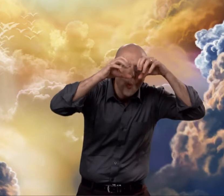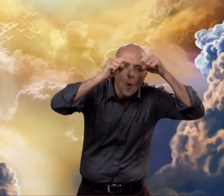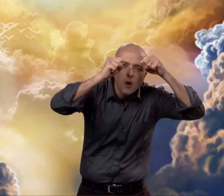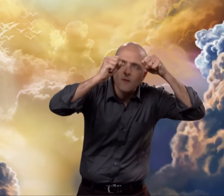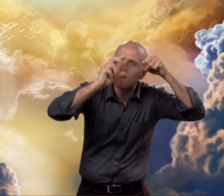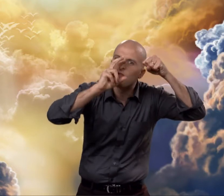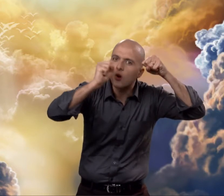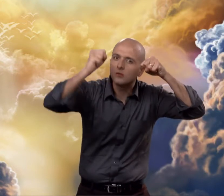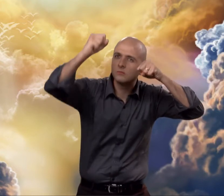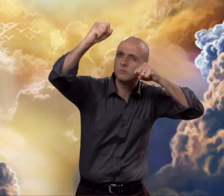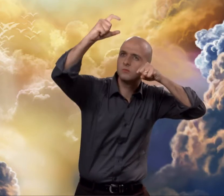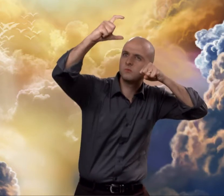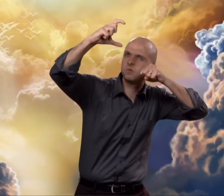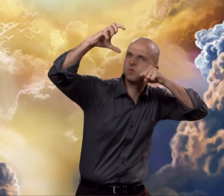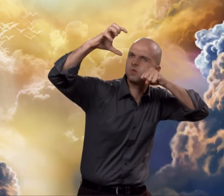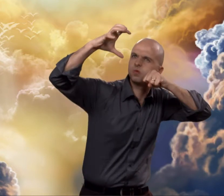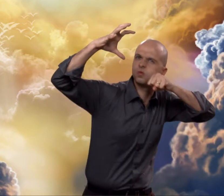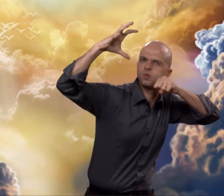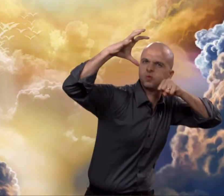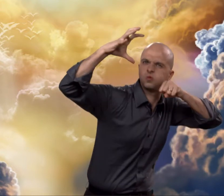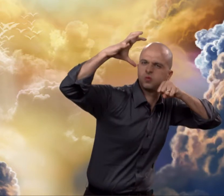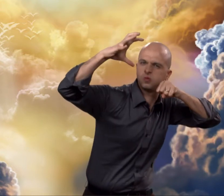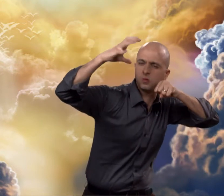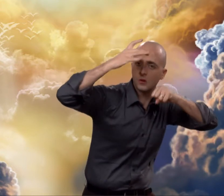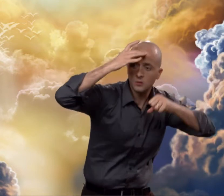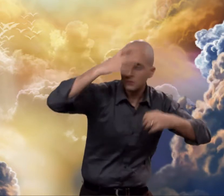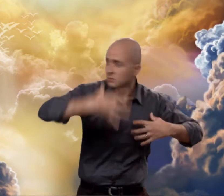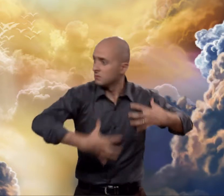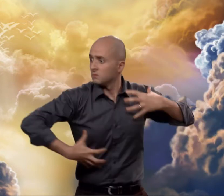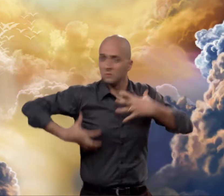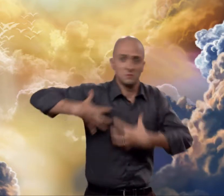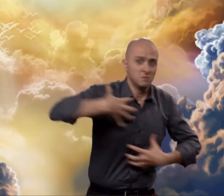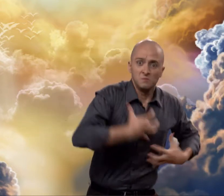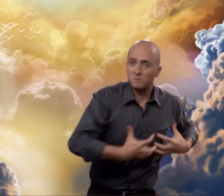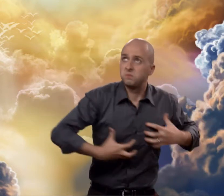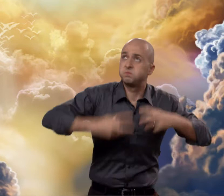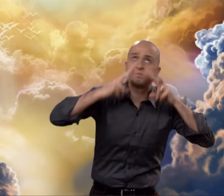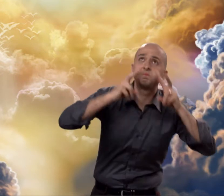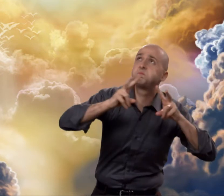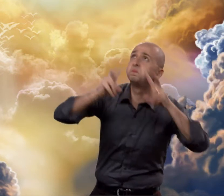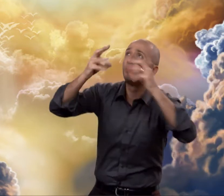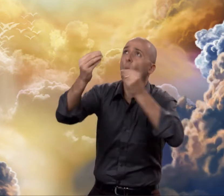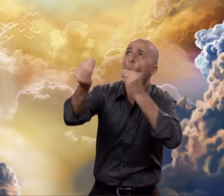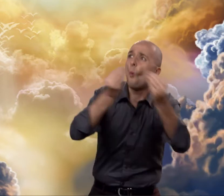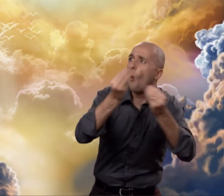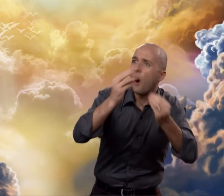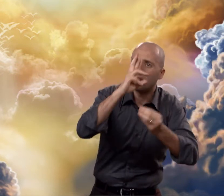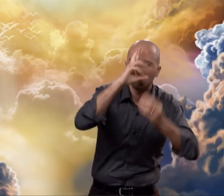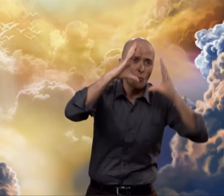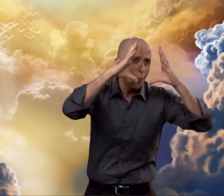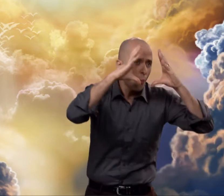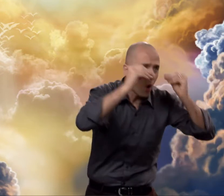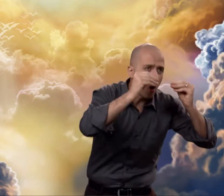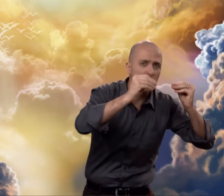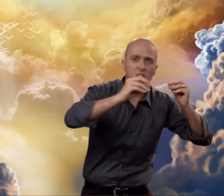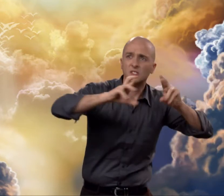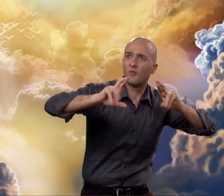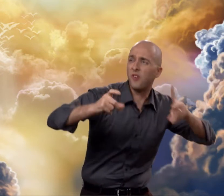Ocorrem sinais e maravilhas. Os perdidos contemplam a cena com terror, enquanto que os justos veem os sinais de